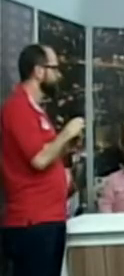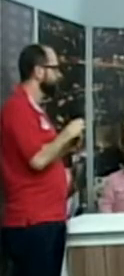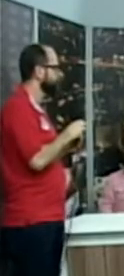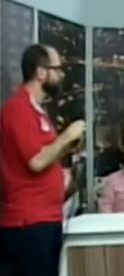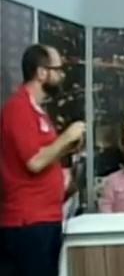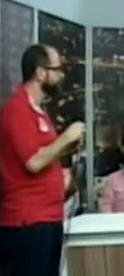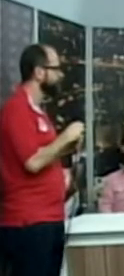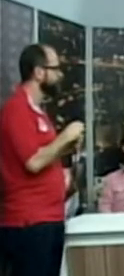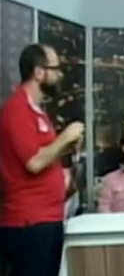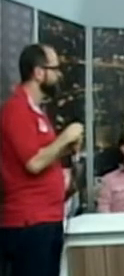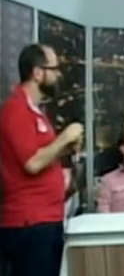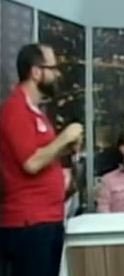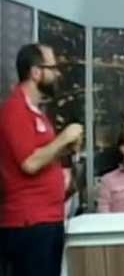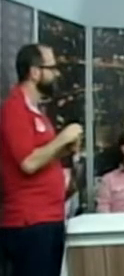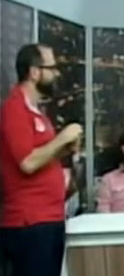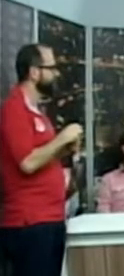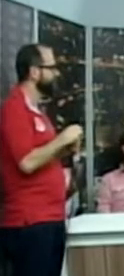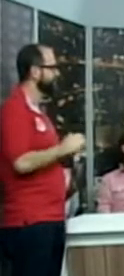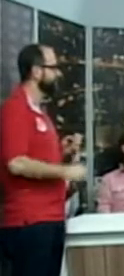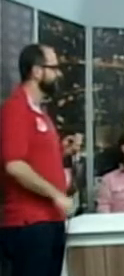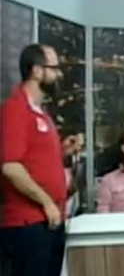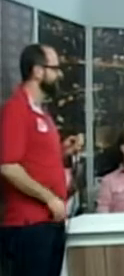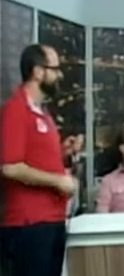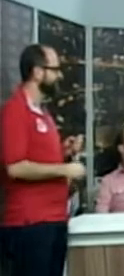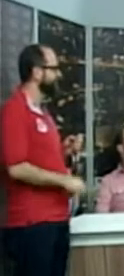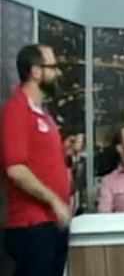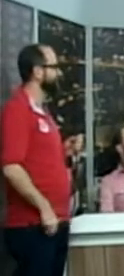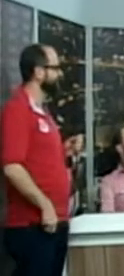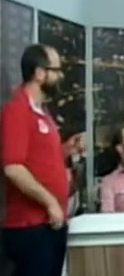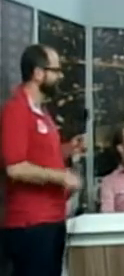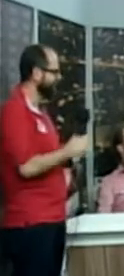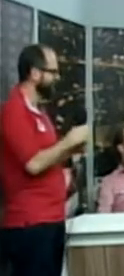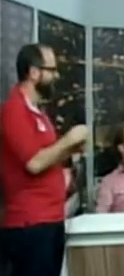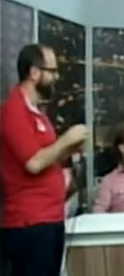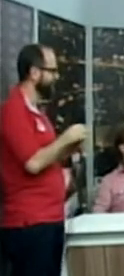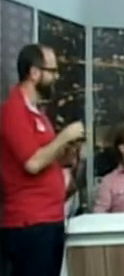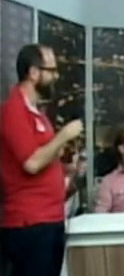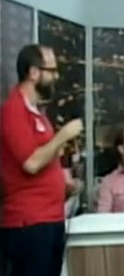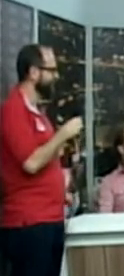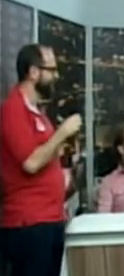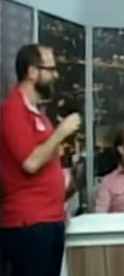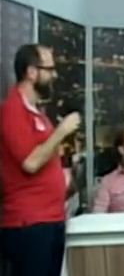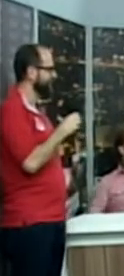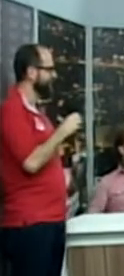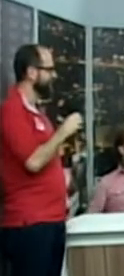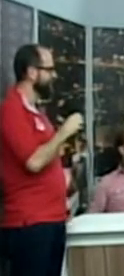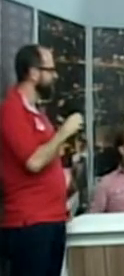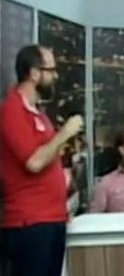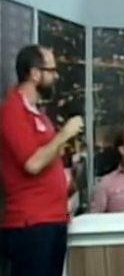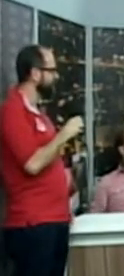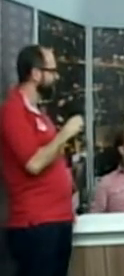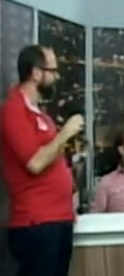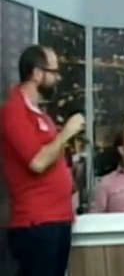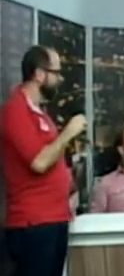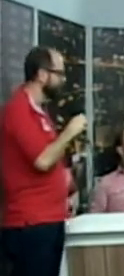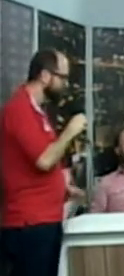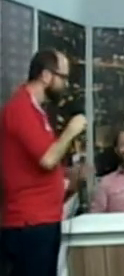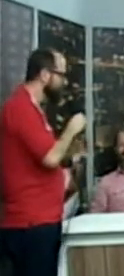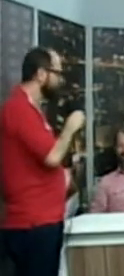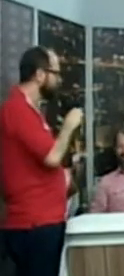com sogra, imagina, maldade, né? Essa sogra foi uma querida pra ti. Carlos, obrigado. Muito parabéns, obrigado, pelo amor